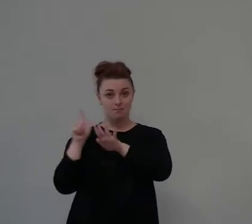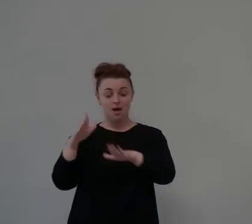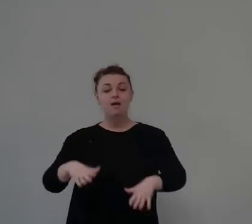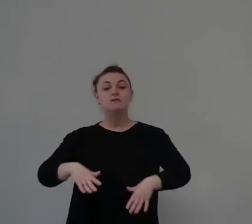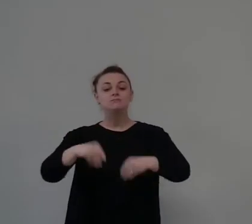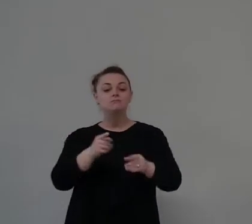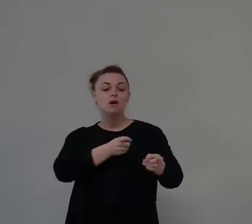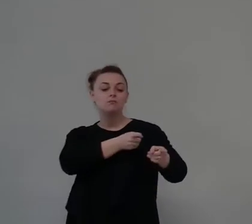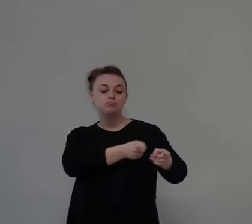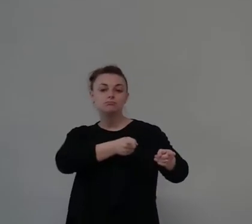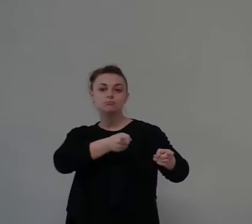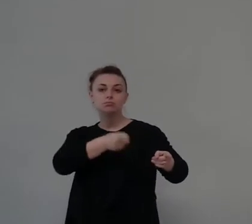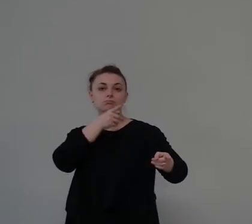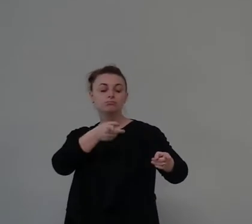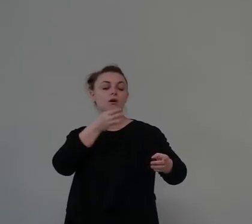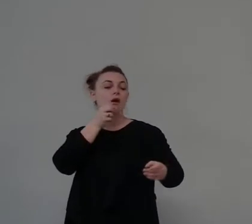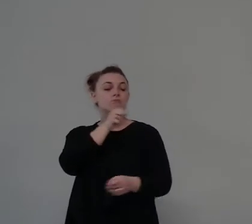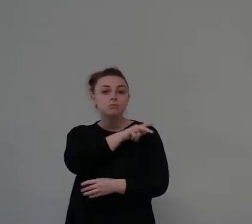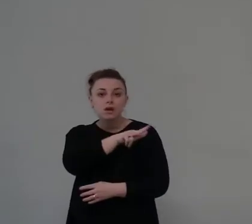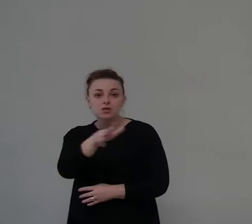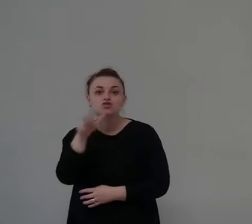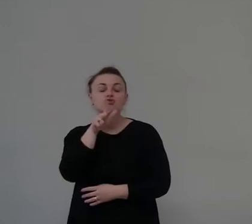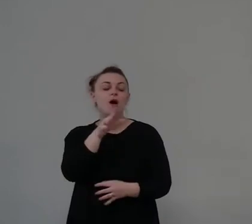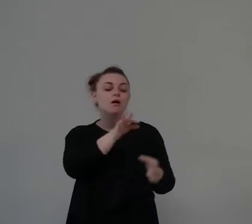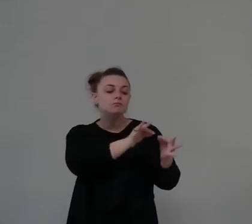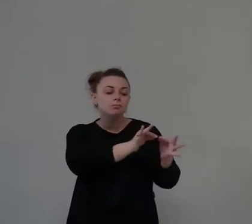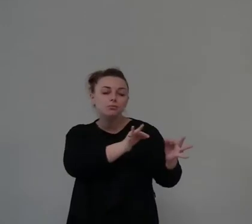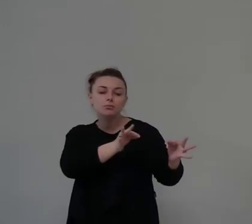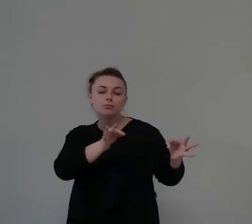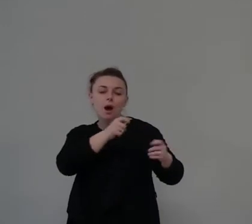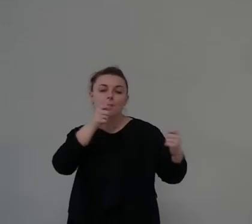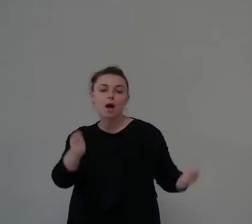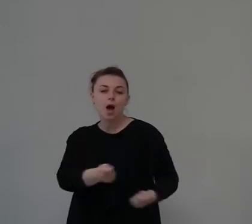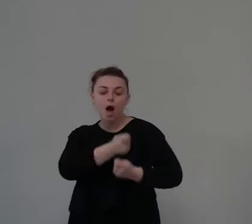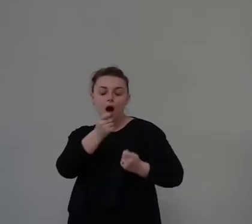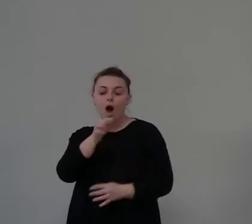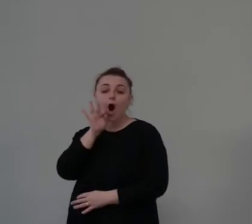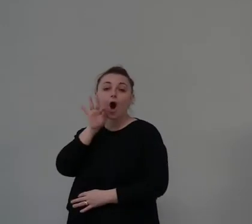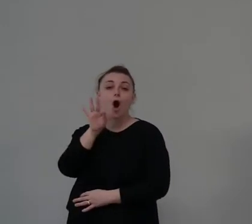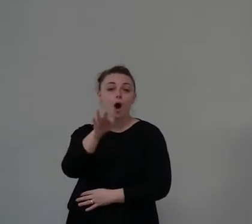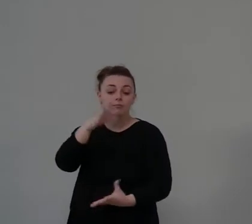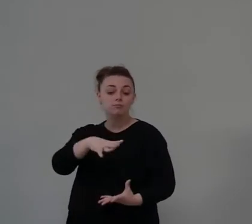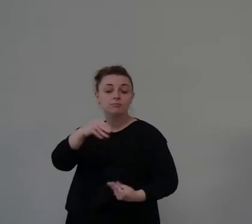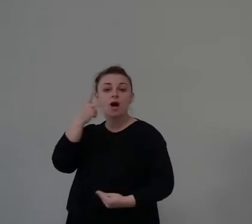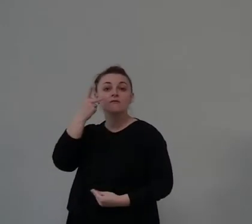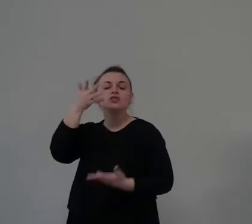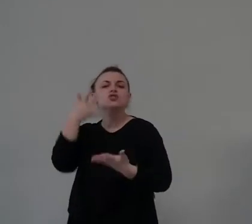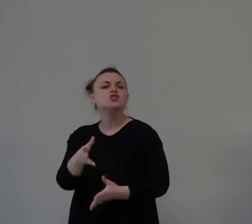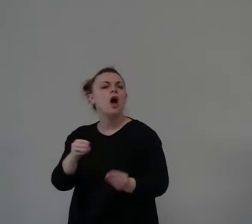serie di messaggi di preparazione alla Pasqua e abbiamo già visto che la Chiesa primitiva